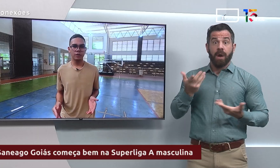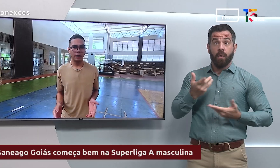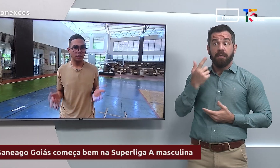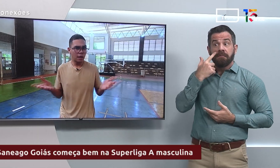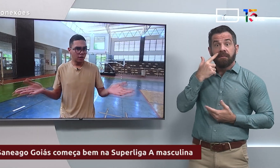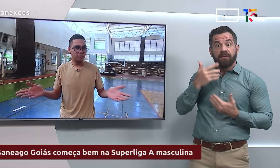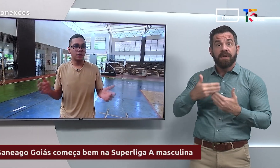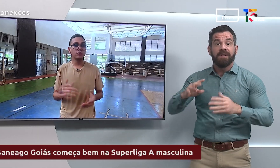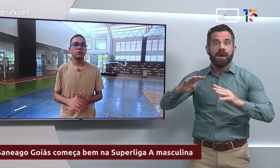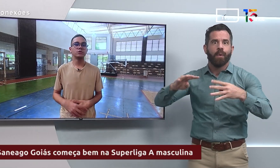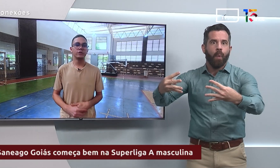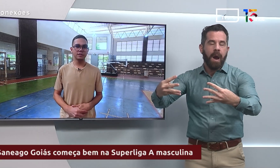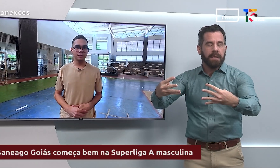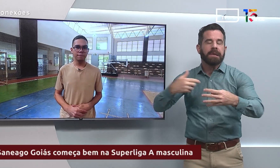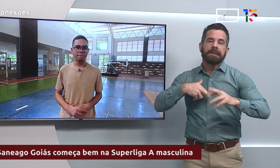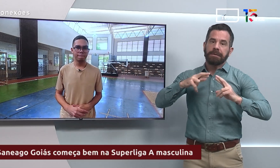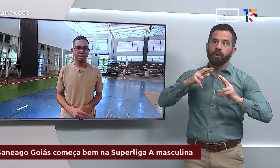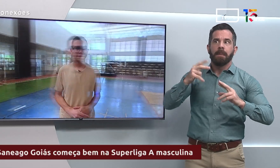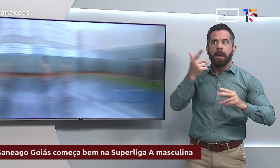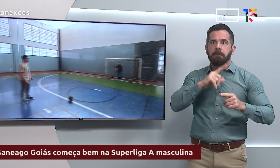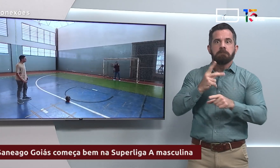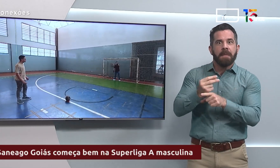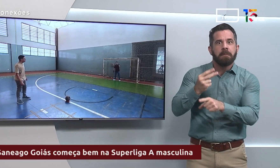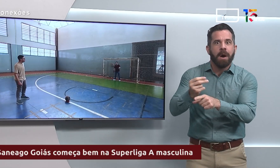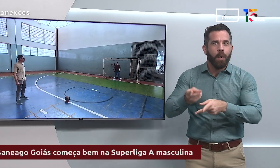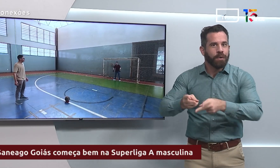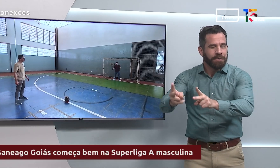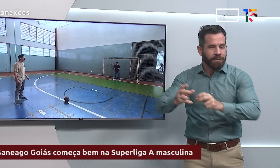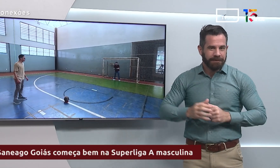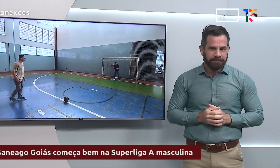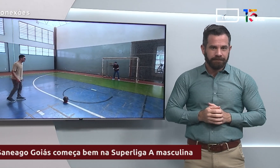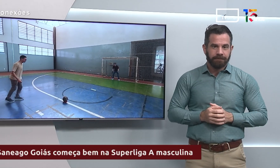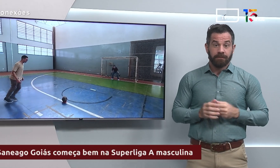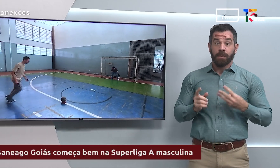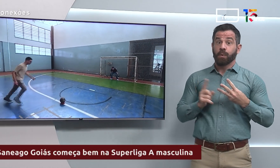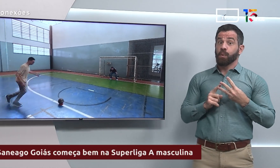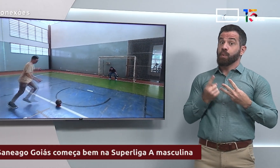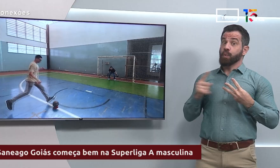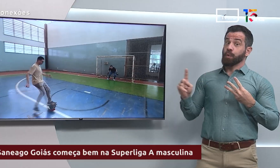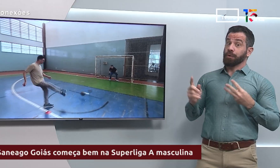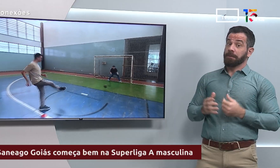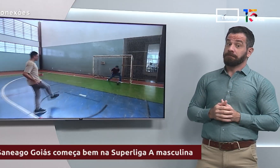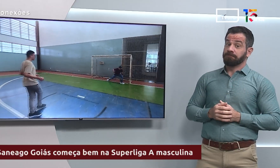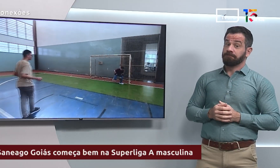quartas de finais. Esperamos que continue assim. Vamos para a última notícia.